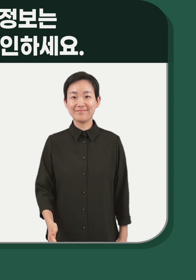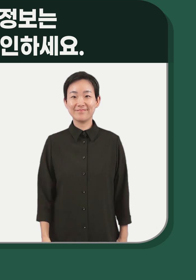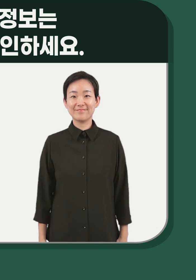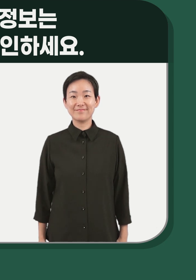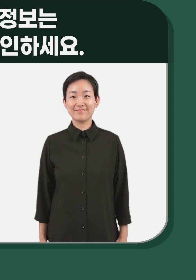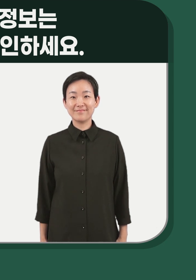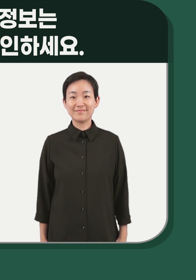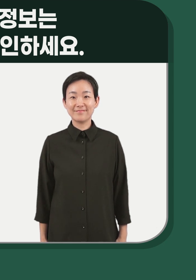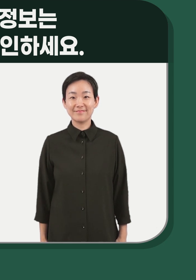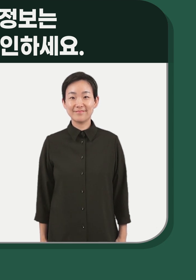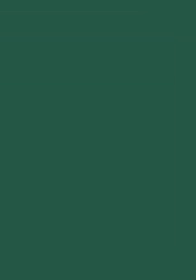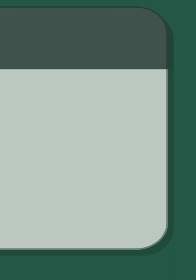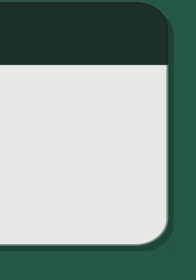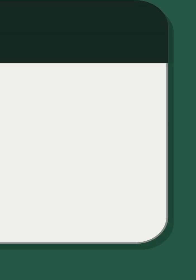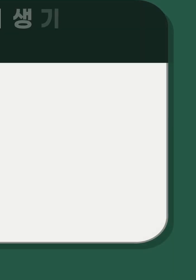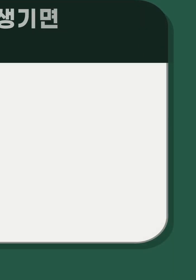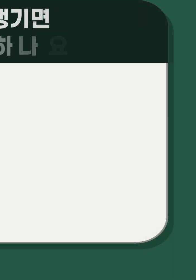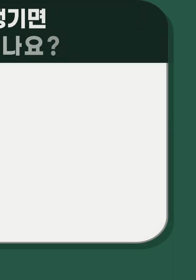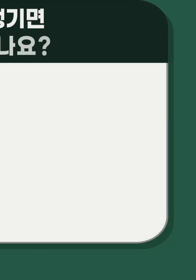emedi.mfds.go.kr을 검색하세요.